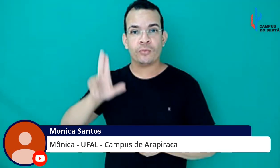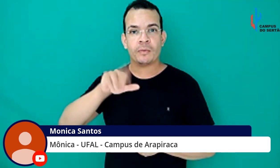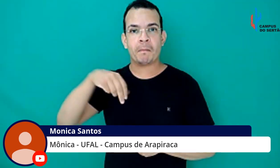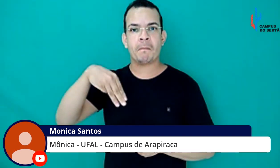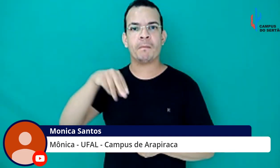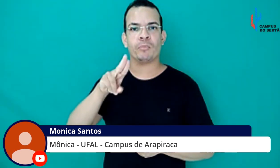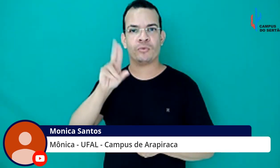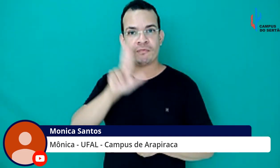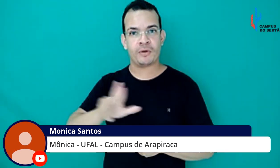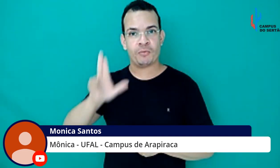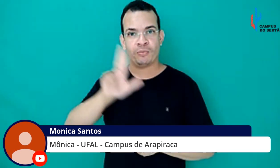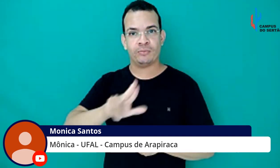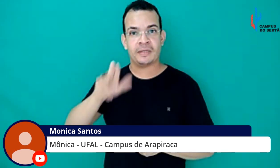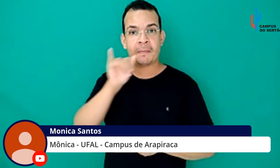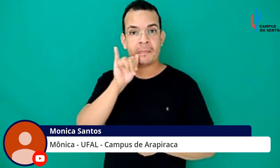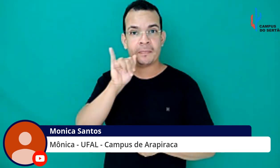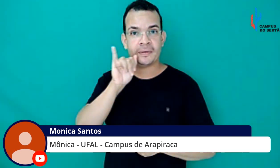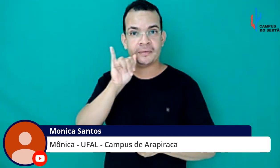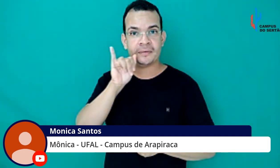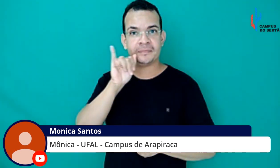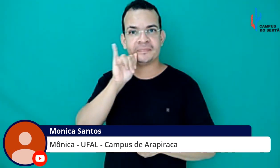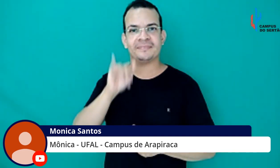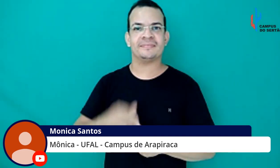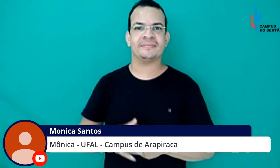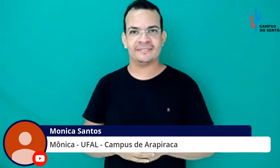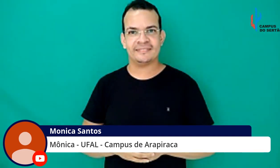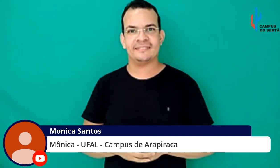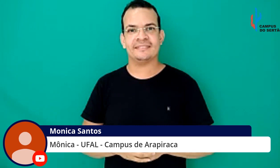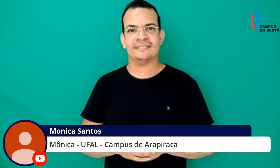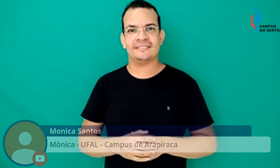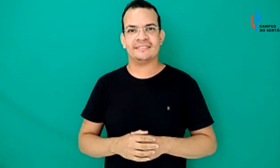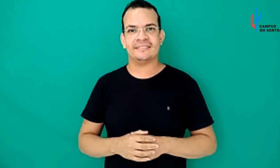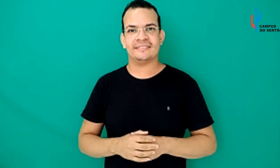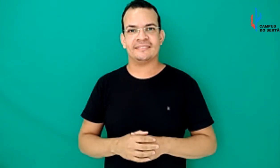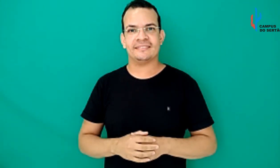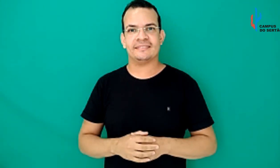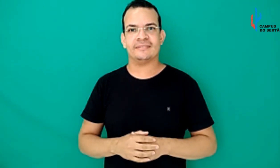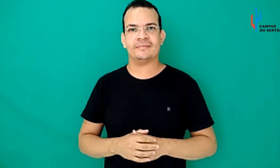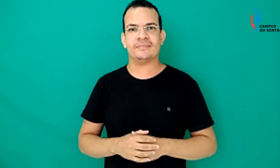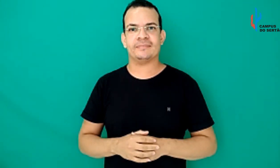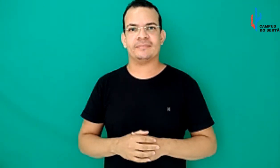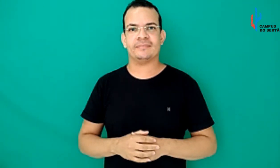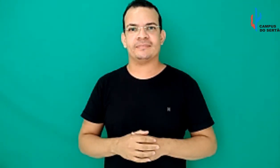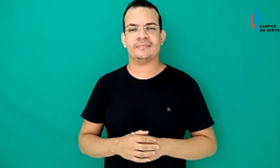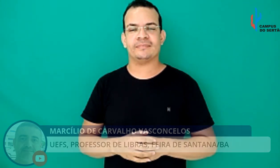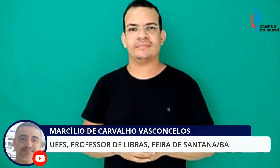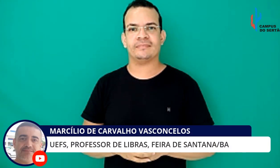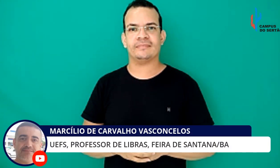Olha, Mônica, da UFAL, a campus de Arapiraca.